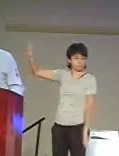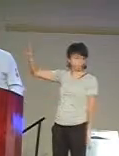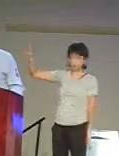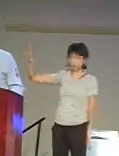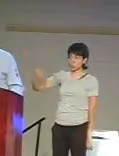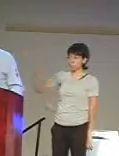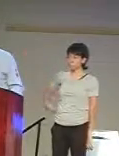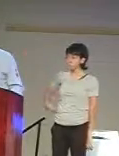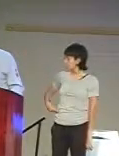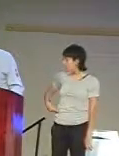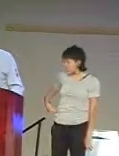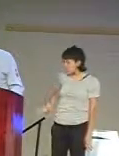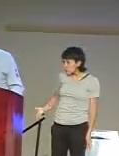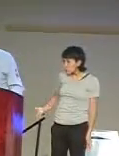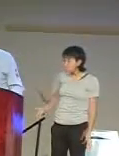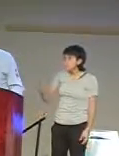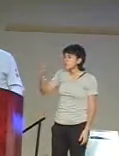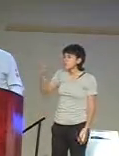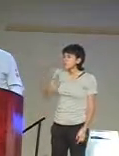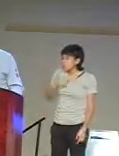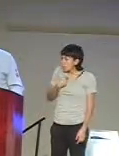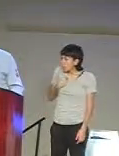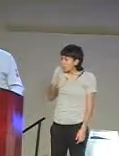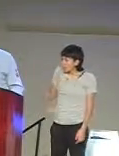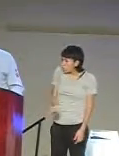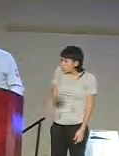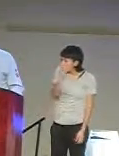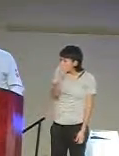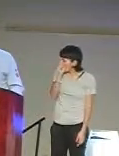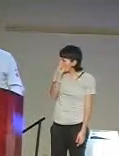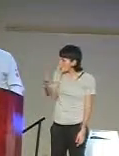La pregunta es: ¿qué estás haciendo tú?